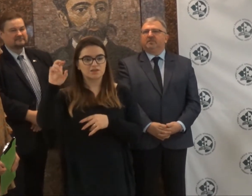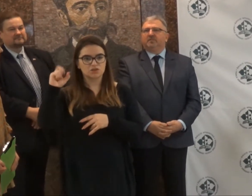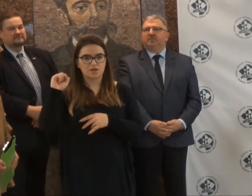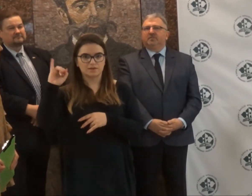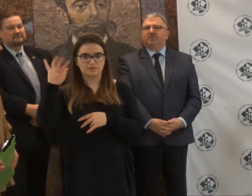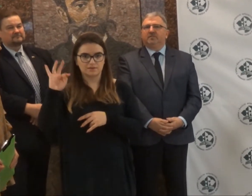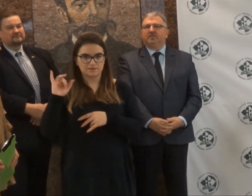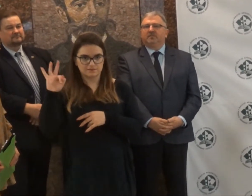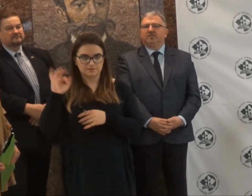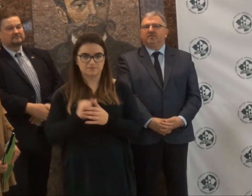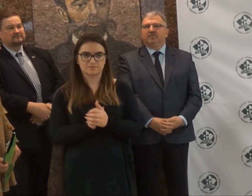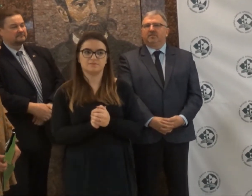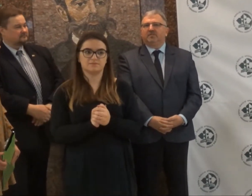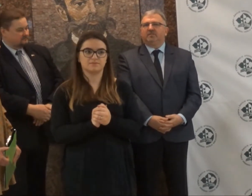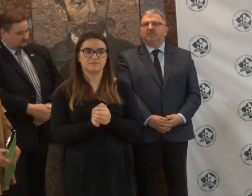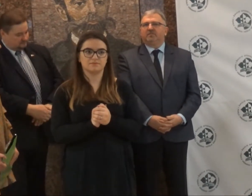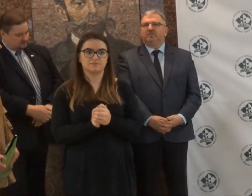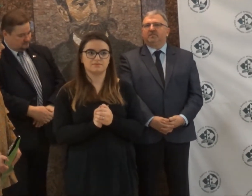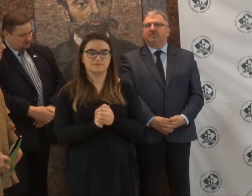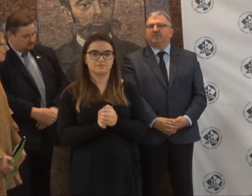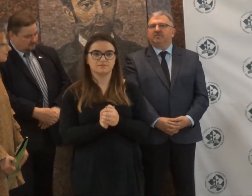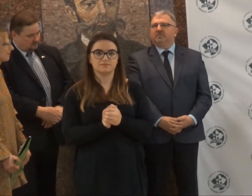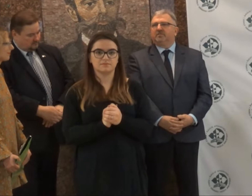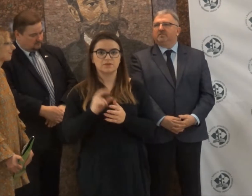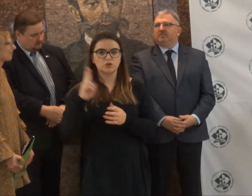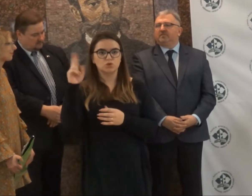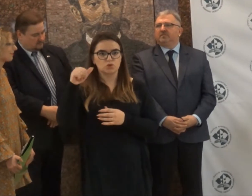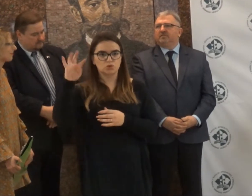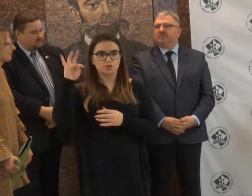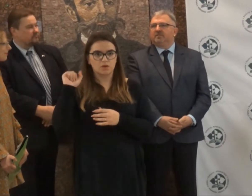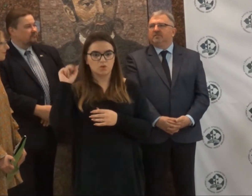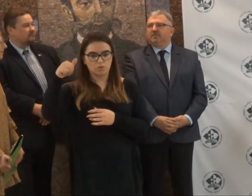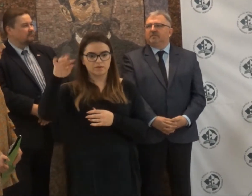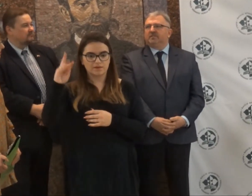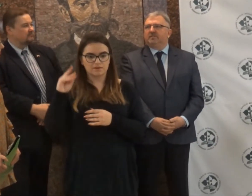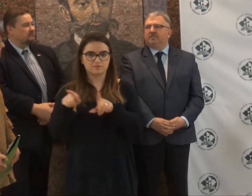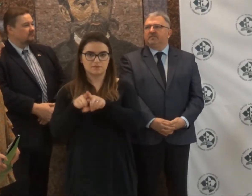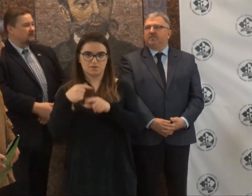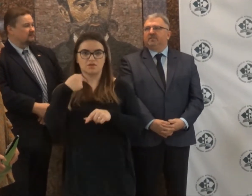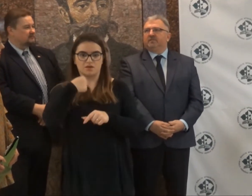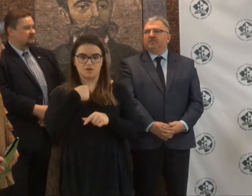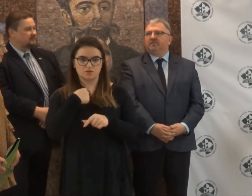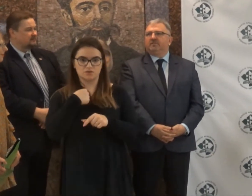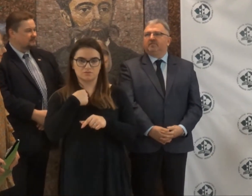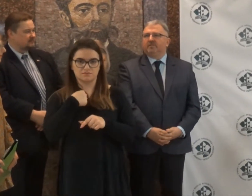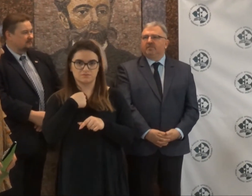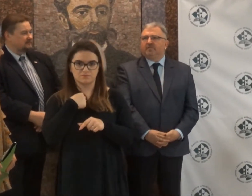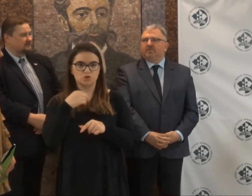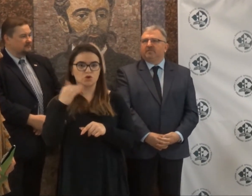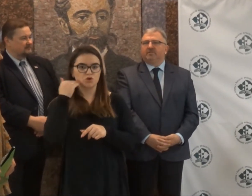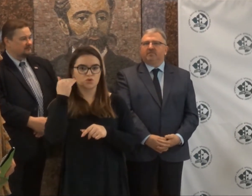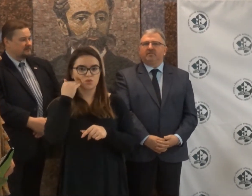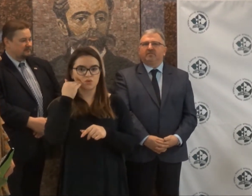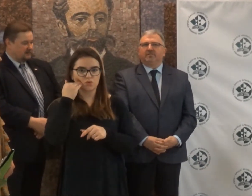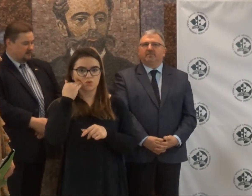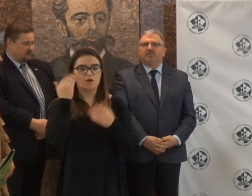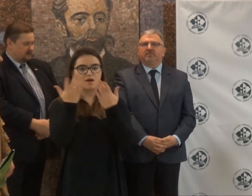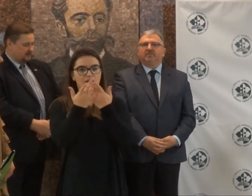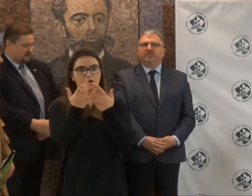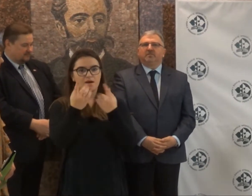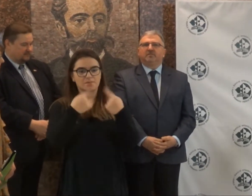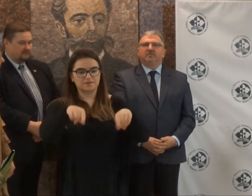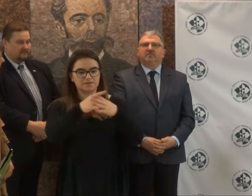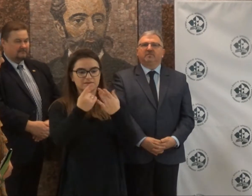Vaičaitis, knygų iliustruotoja rašytoja Lina Žutautė ir aš, grafikė Šiaulių